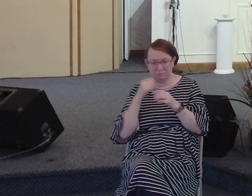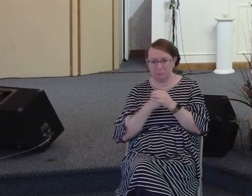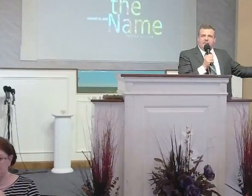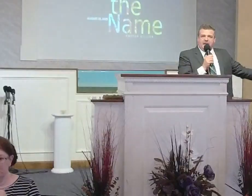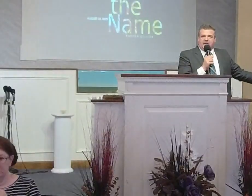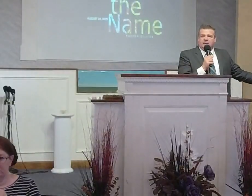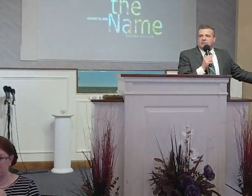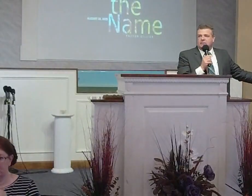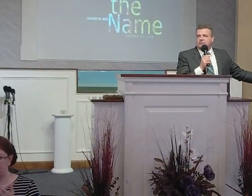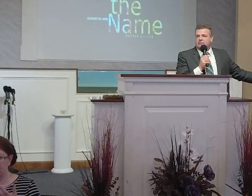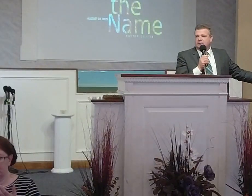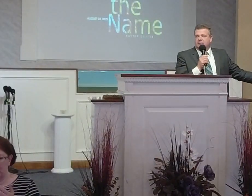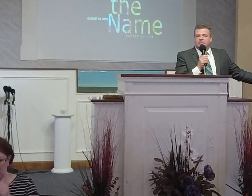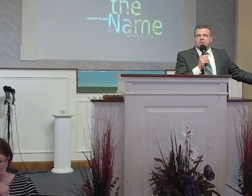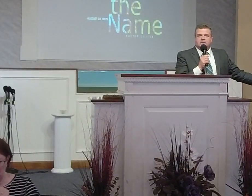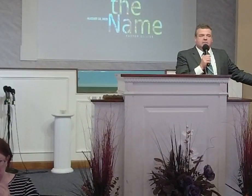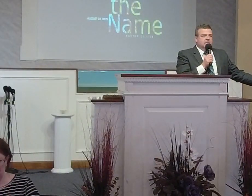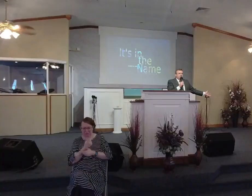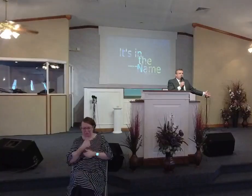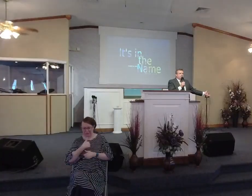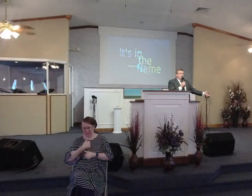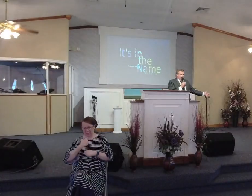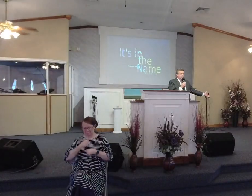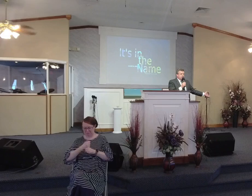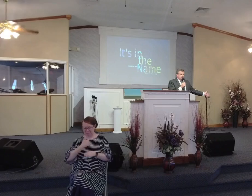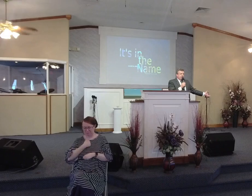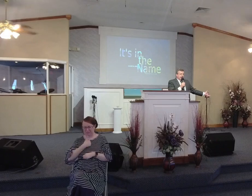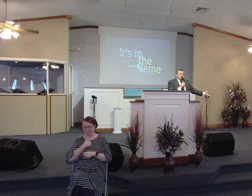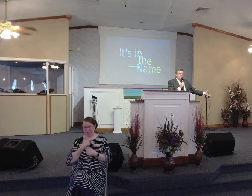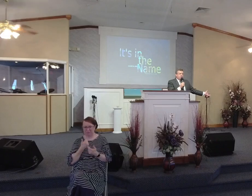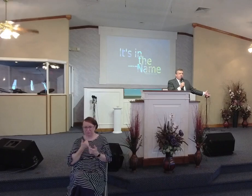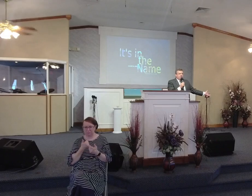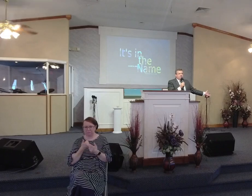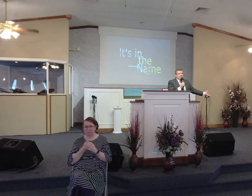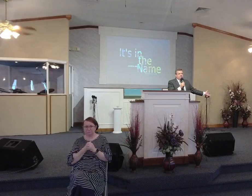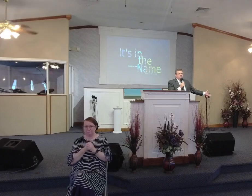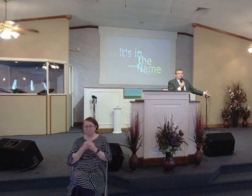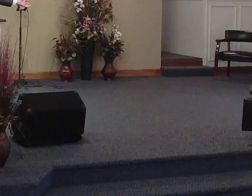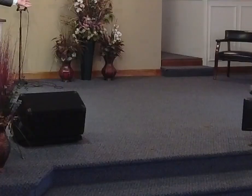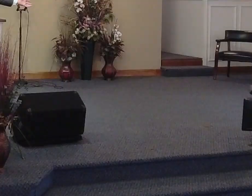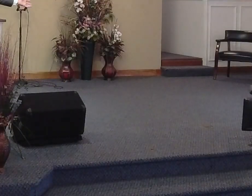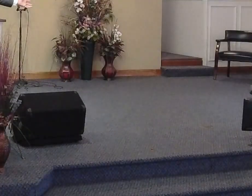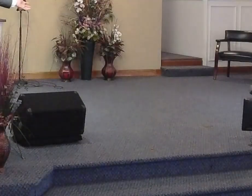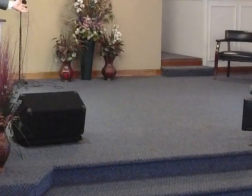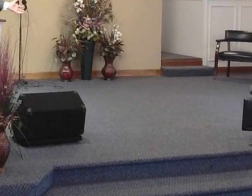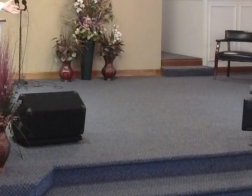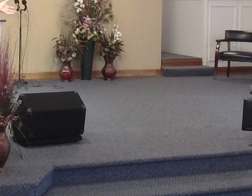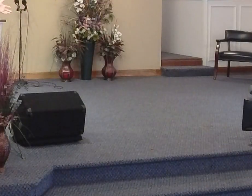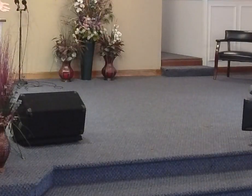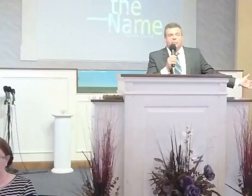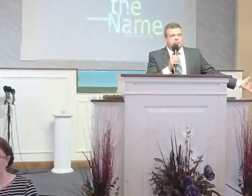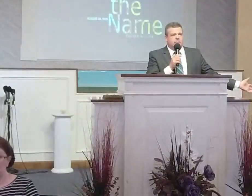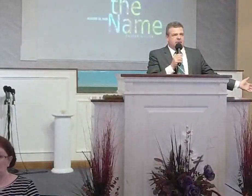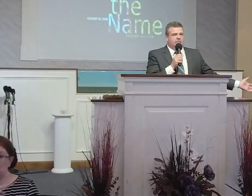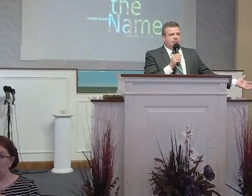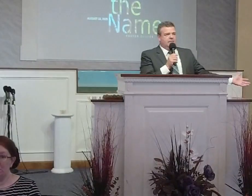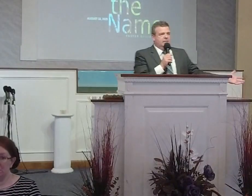extraño? ¿Me voy a arrodillar a algo que yo creé? Pero pasa hoy, ¿o no?